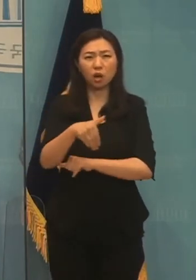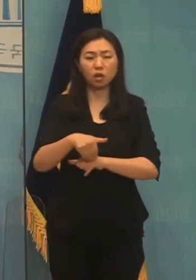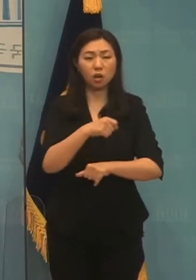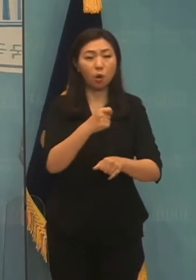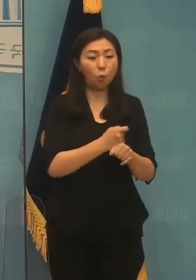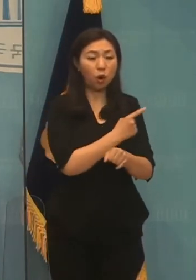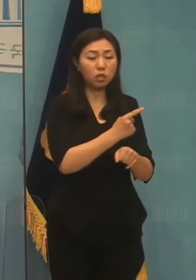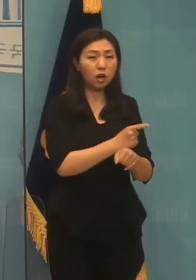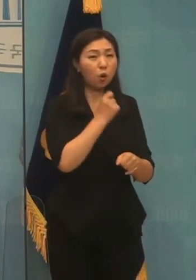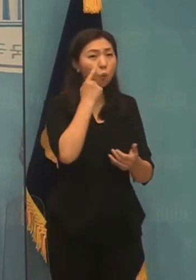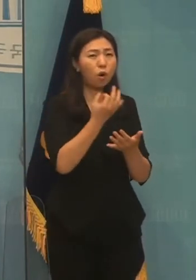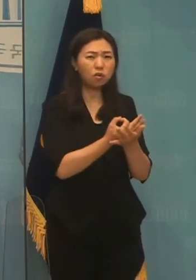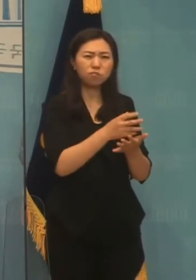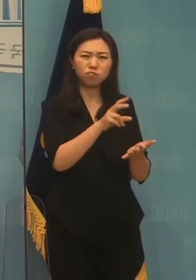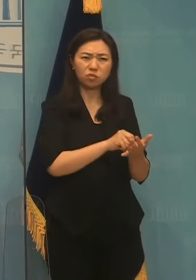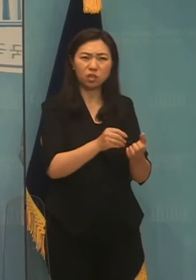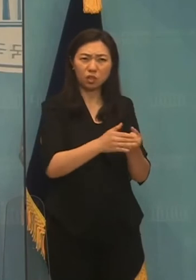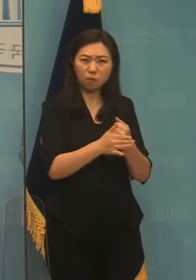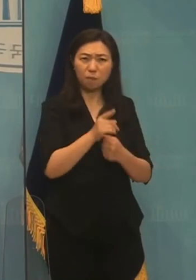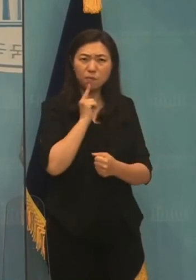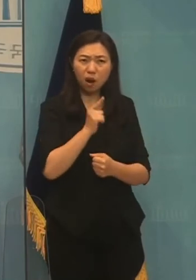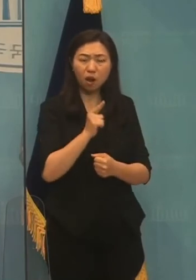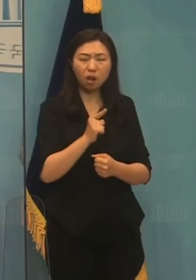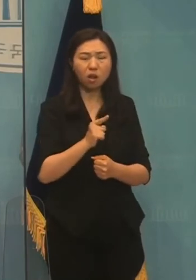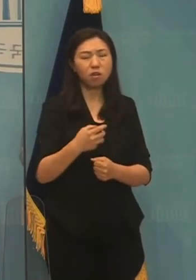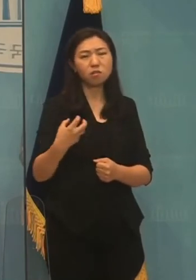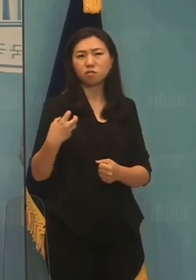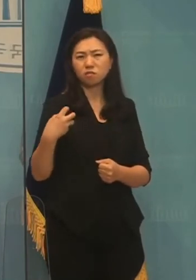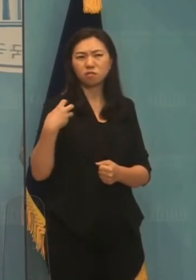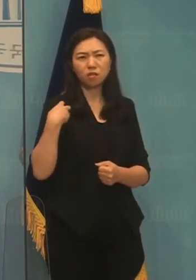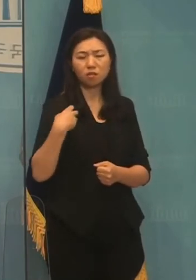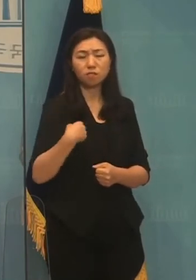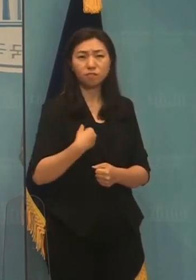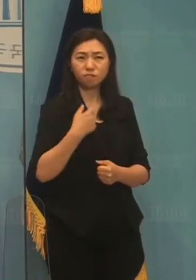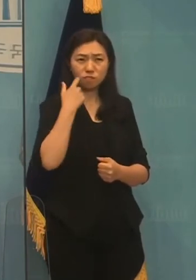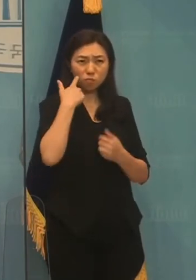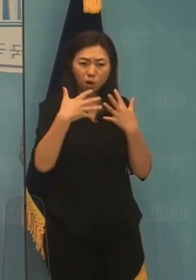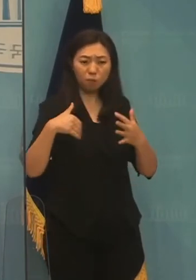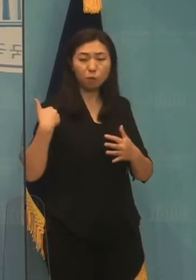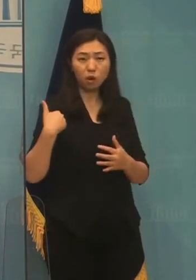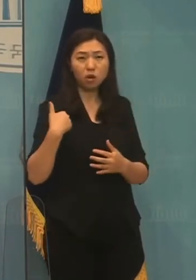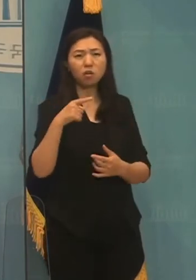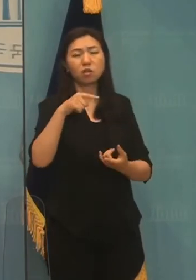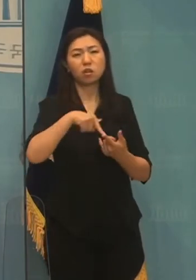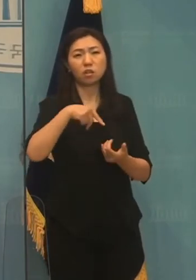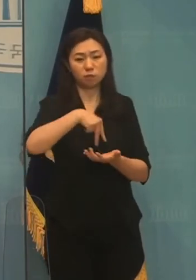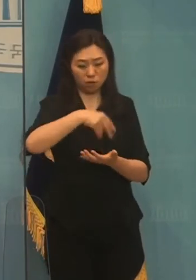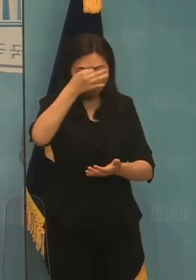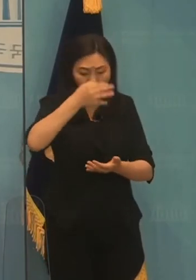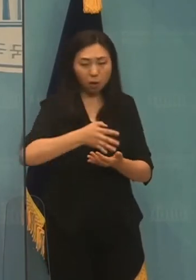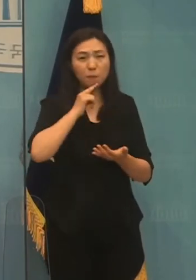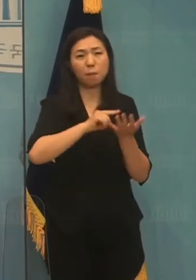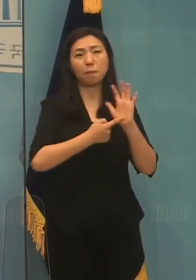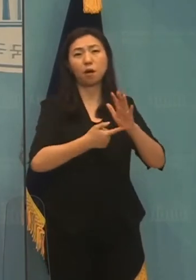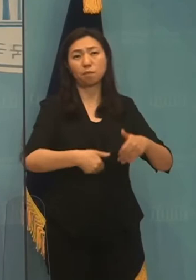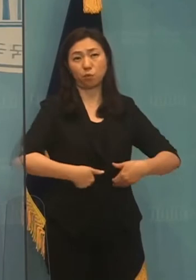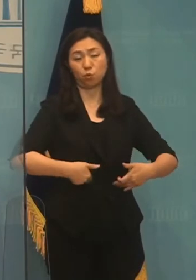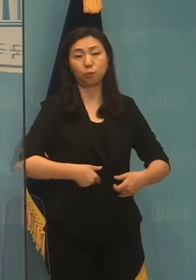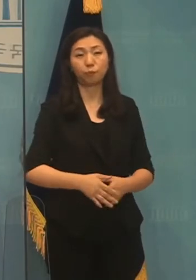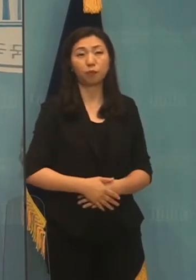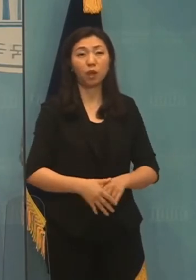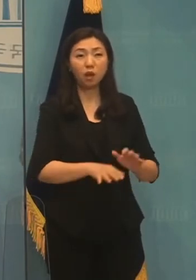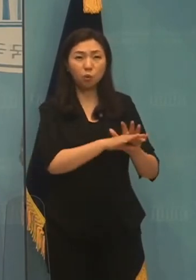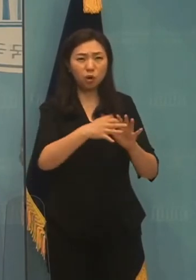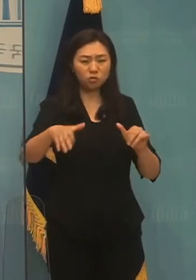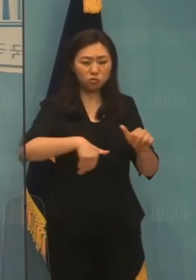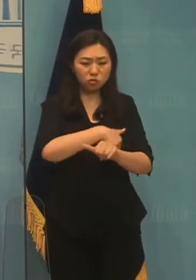너무나 무책임한 발언입니다. 송영길 대표는 실행 발언에 대해 사과해야 합니다. 그리고 무엇보다 코로나19로 생존의